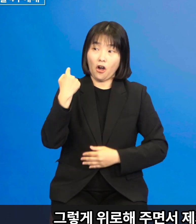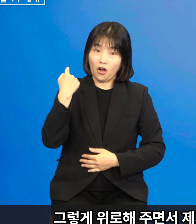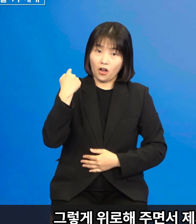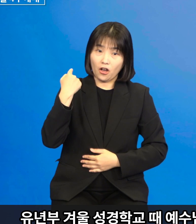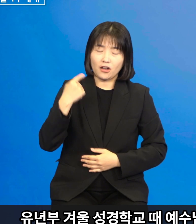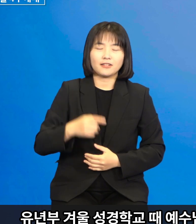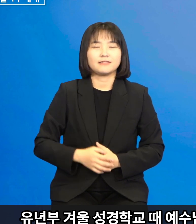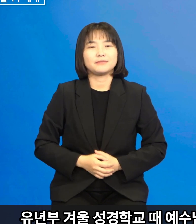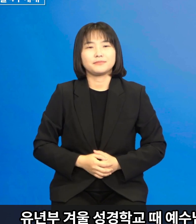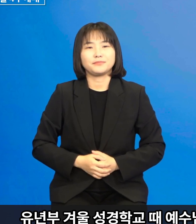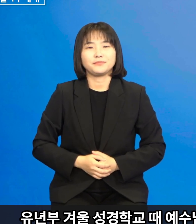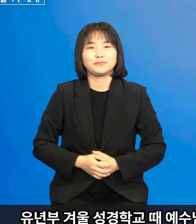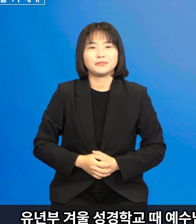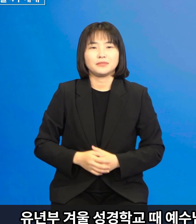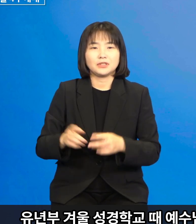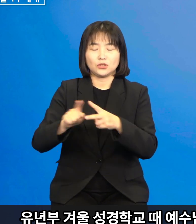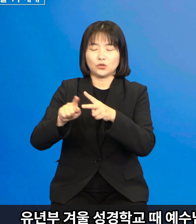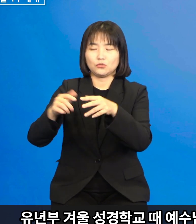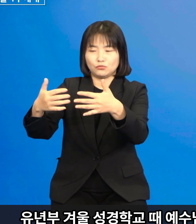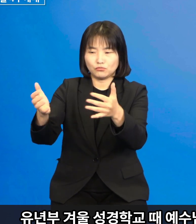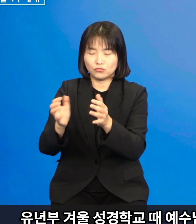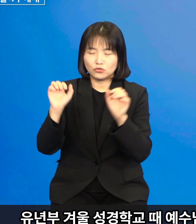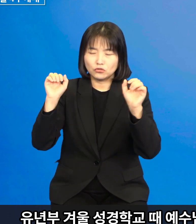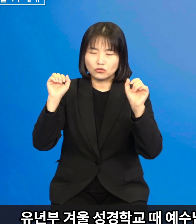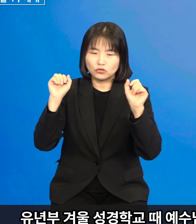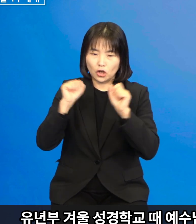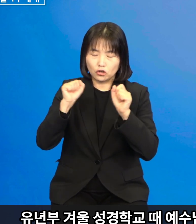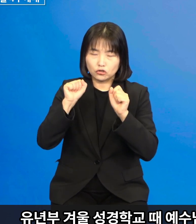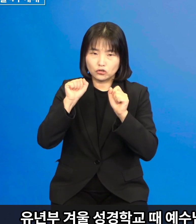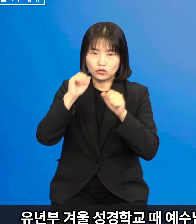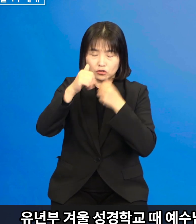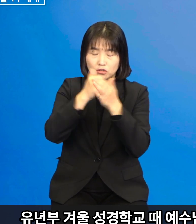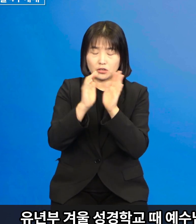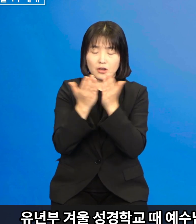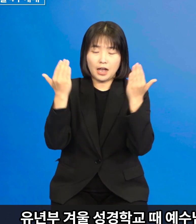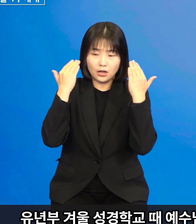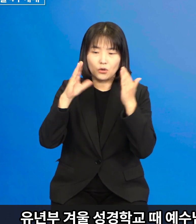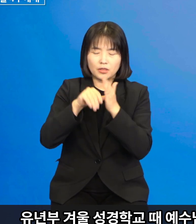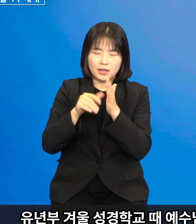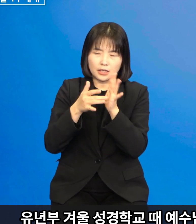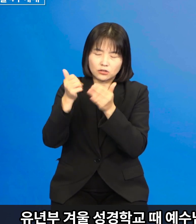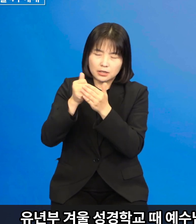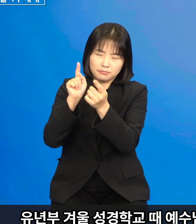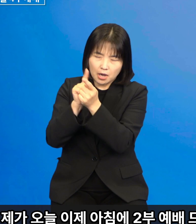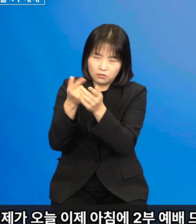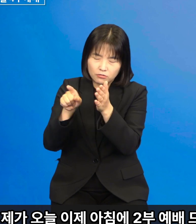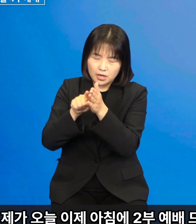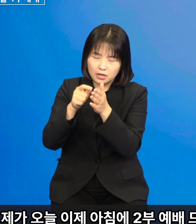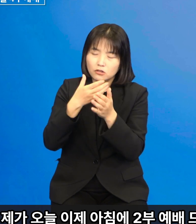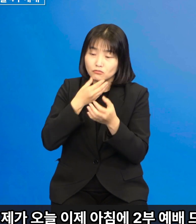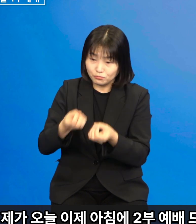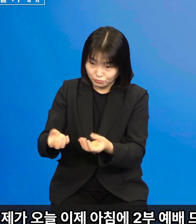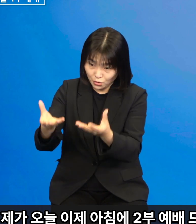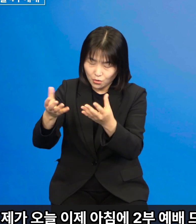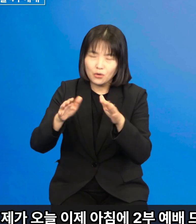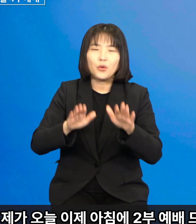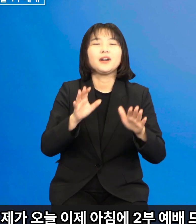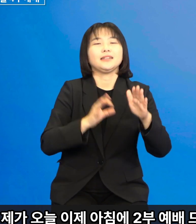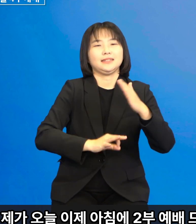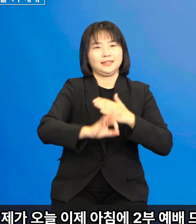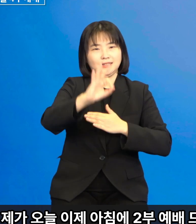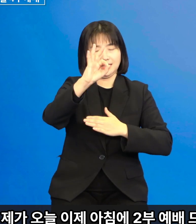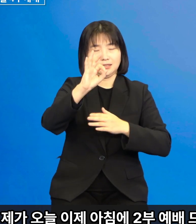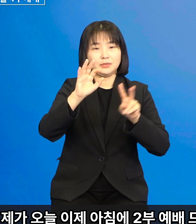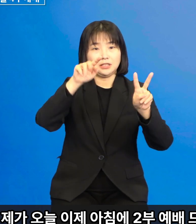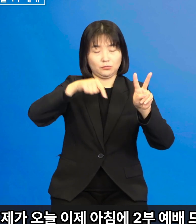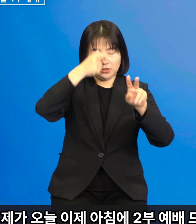어제였습니다. 유년부 겨울 성경학교 때 예수님 만날 수 있도록 그렇게 축복해 주고 제가 오늘 이제 아침에 2부